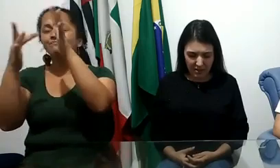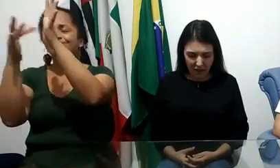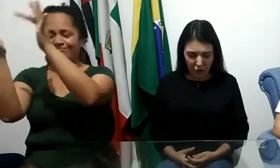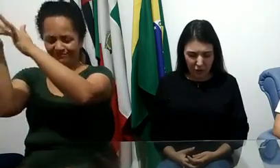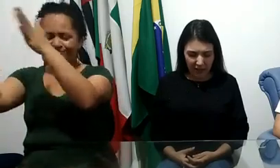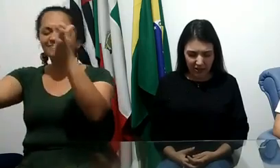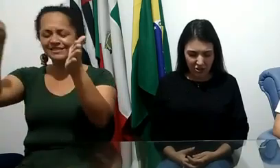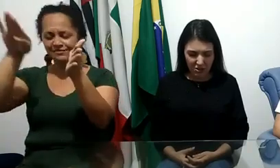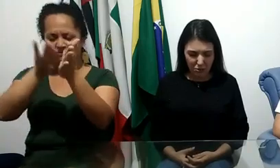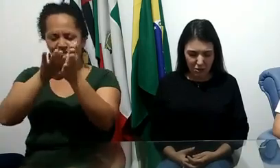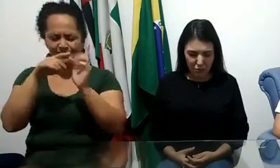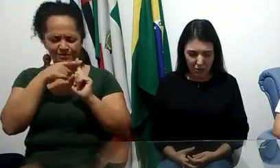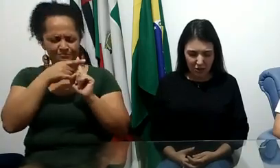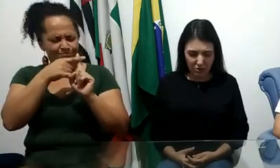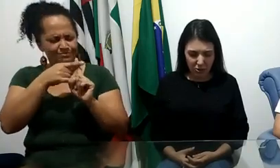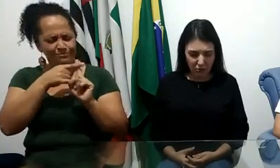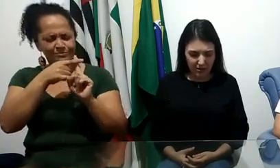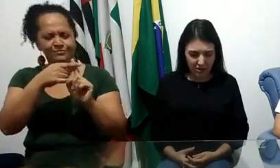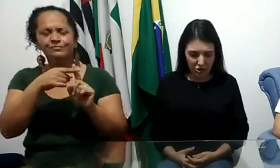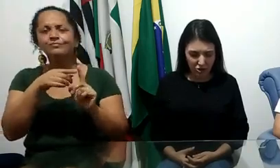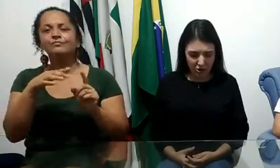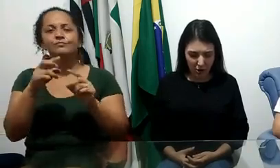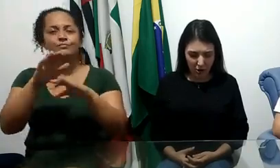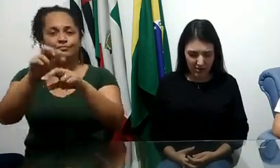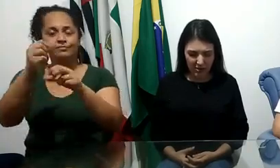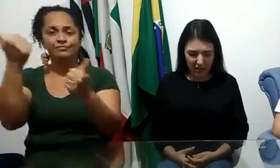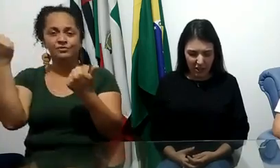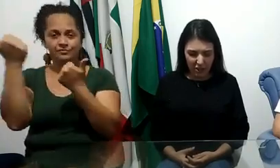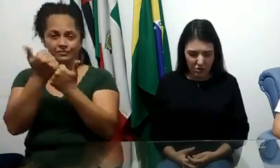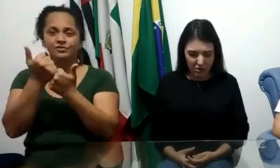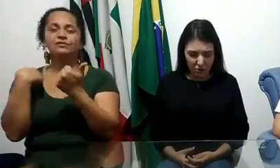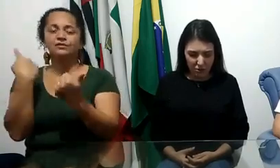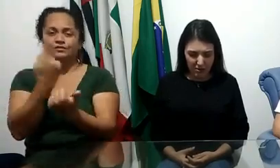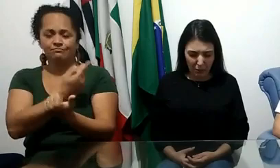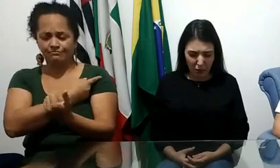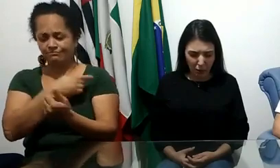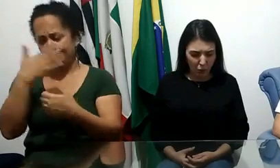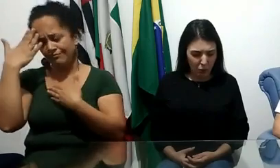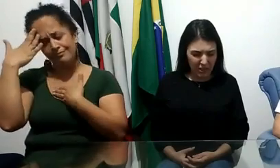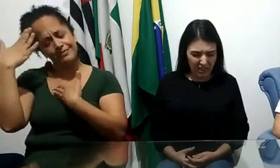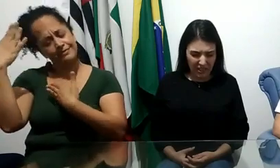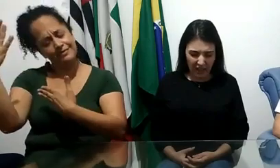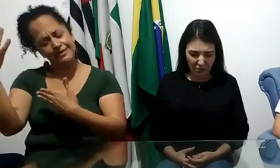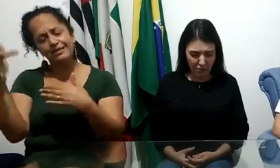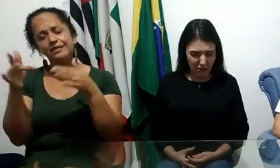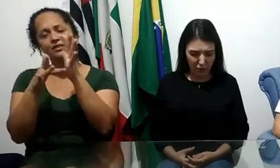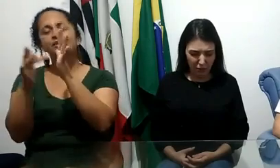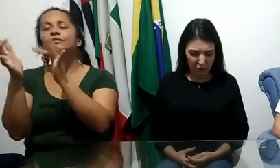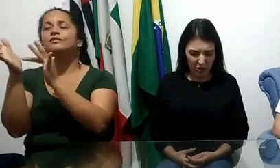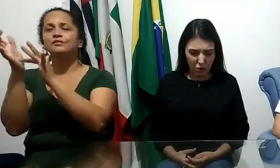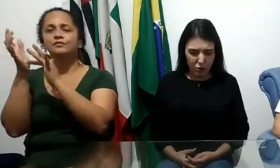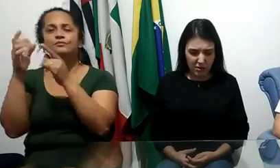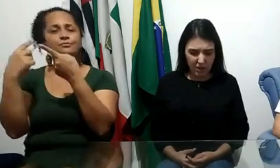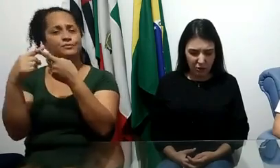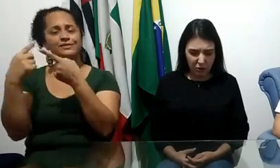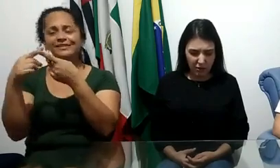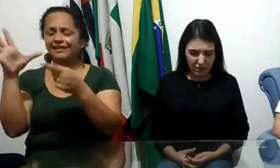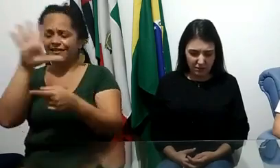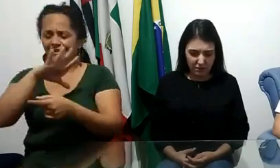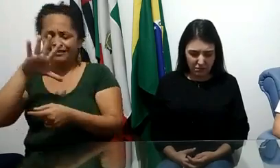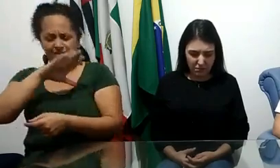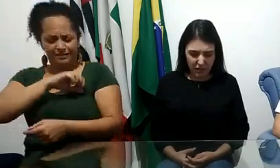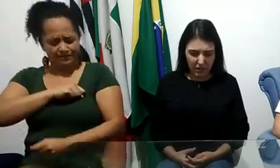cruz. Obrigada, Jesus, porque o Senhor não desistiu de nós e o Senhor nos amou como ninguém nos amou. O